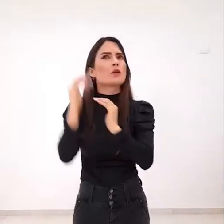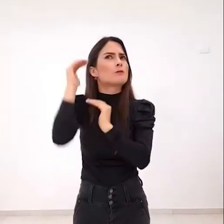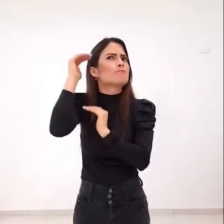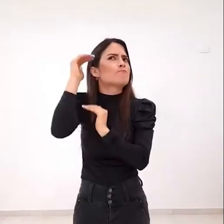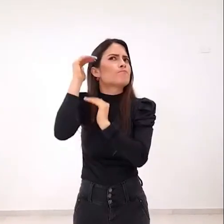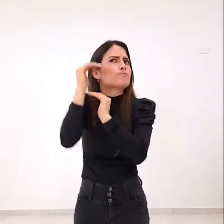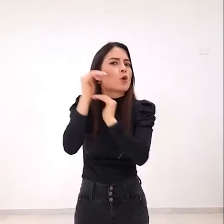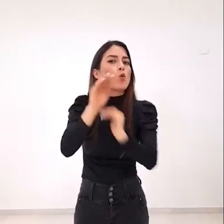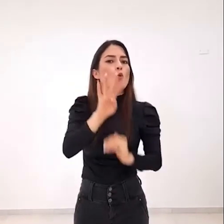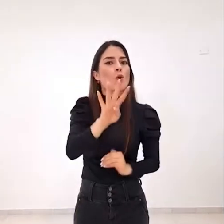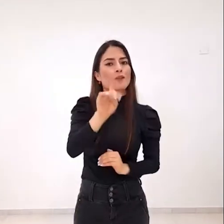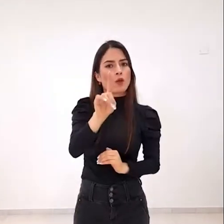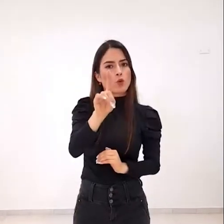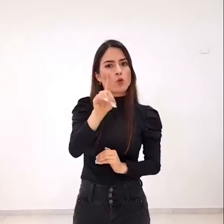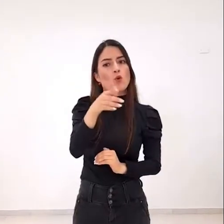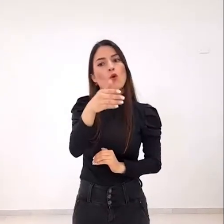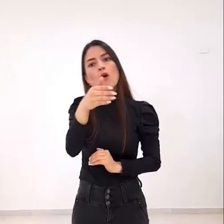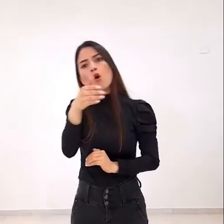más